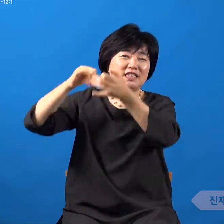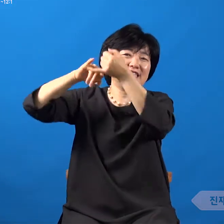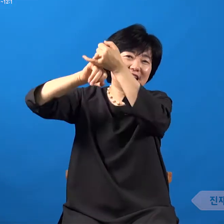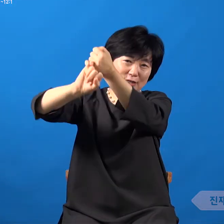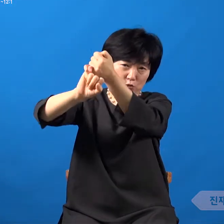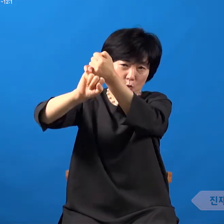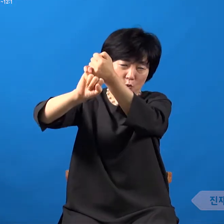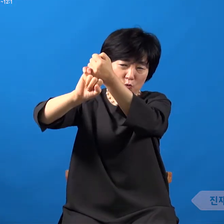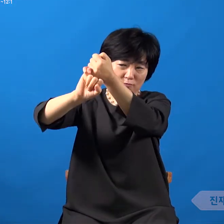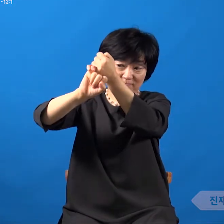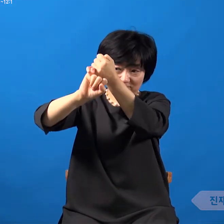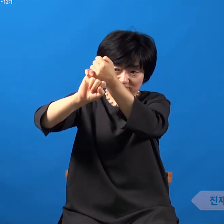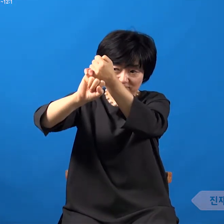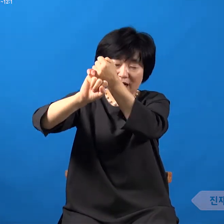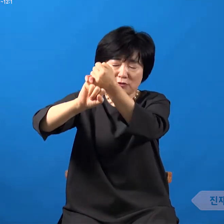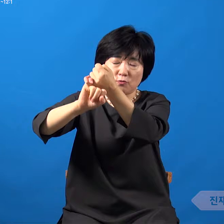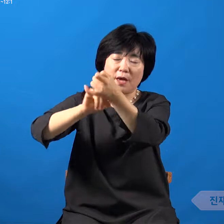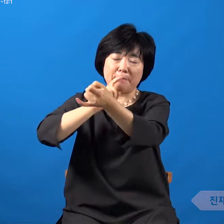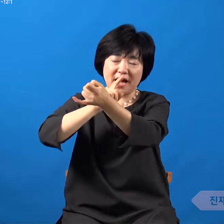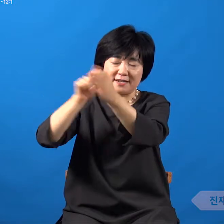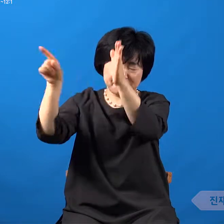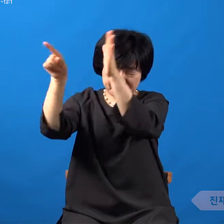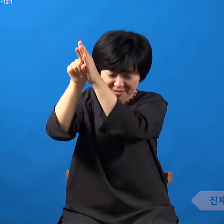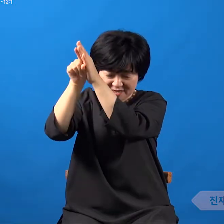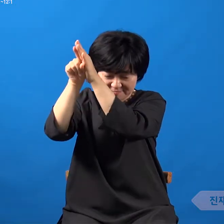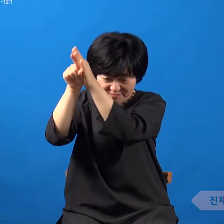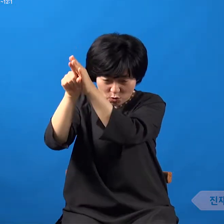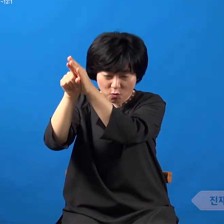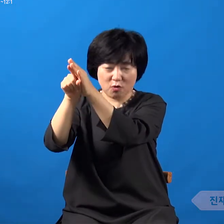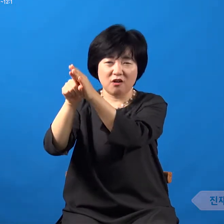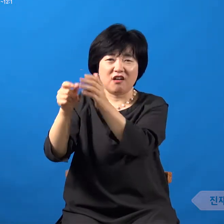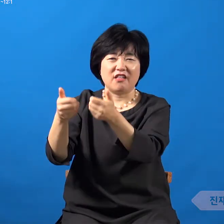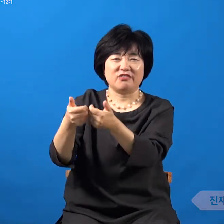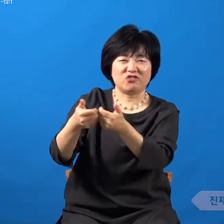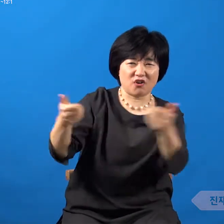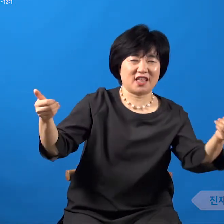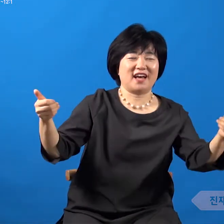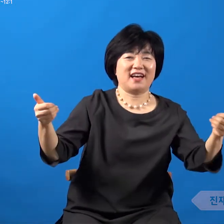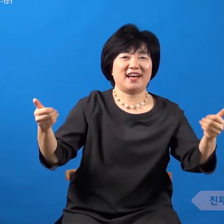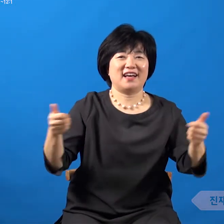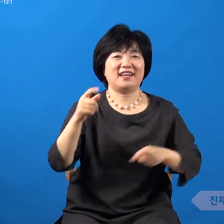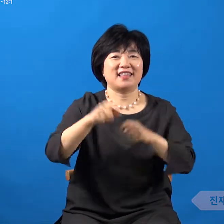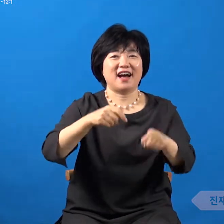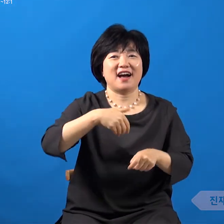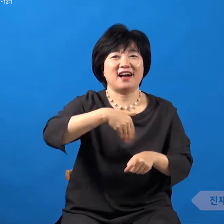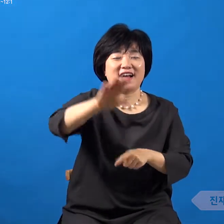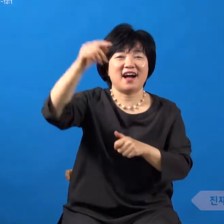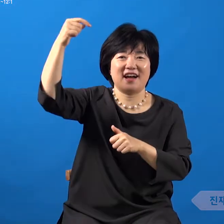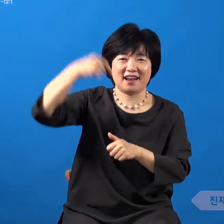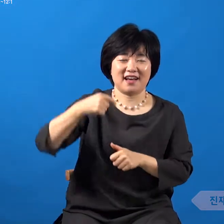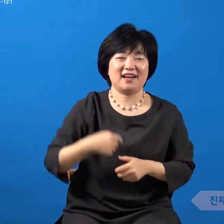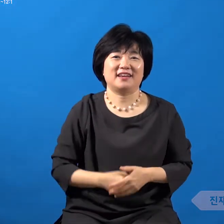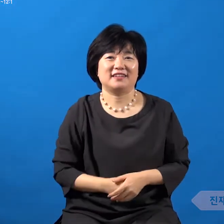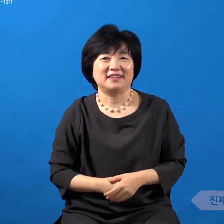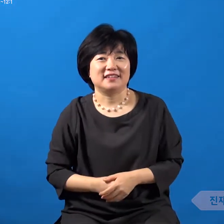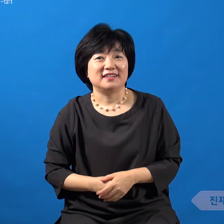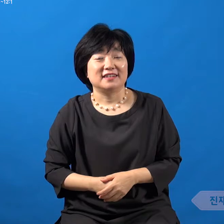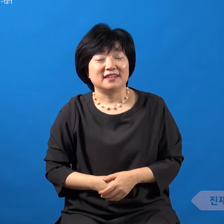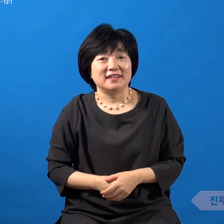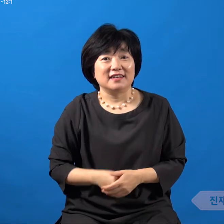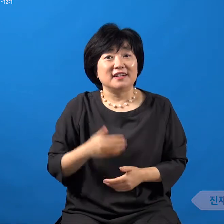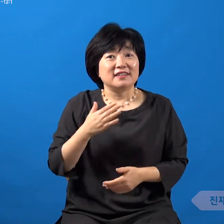약속을 믿음으로 떠나라 그리고 나아가라 말씀하고 계심을